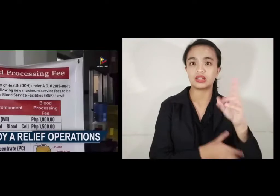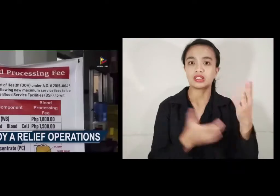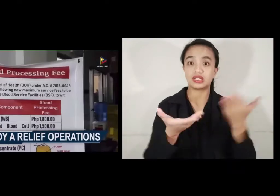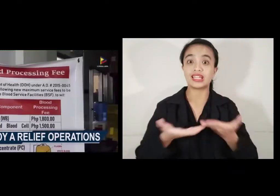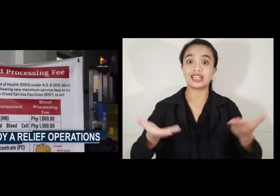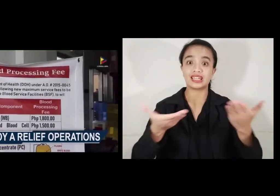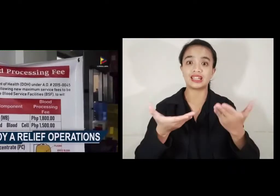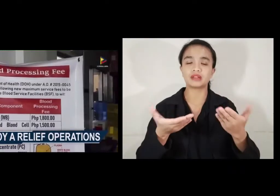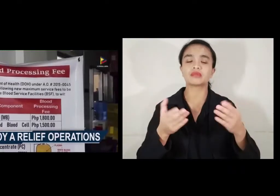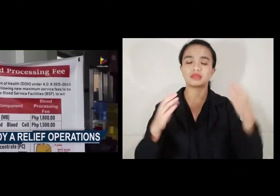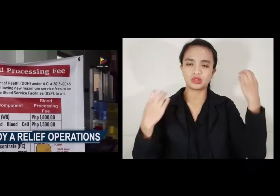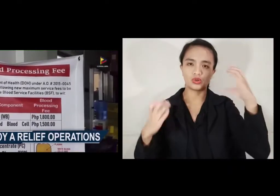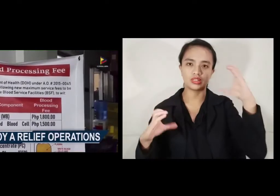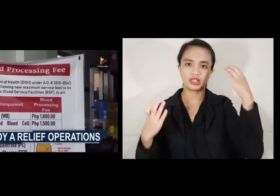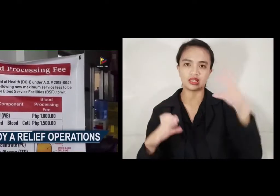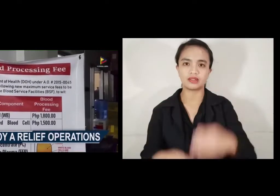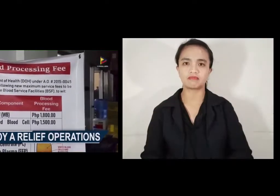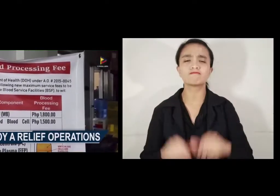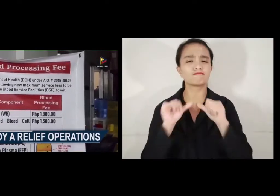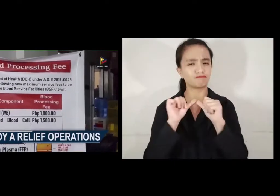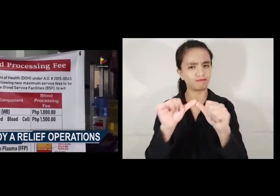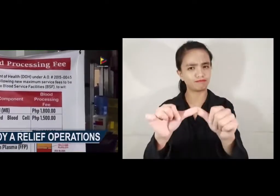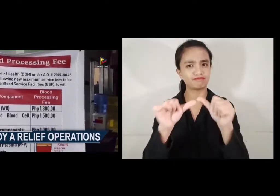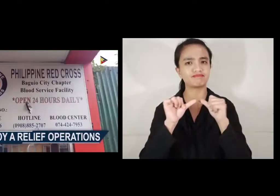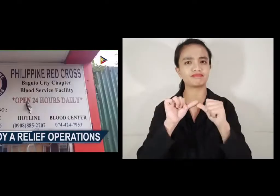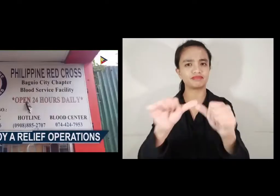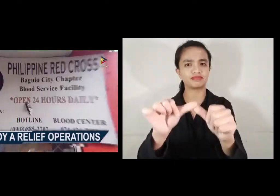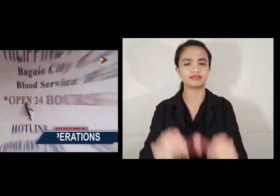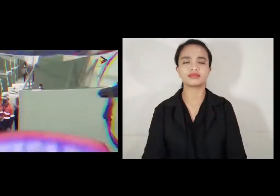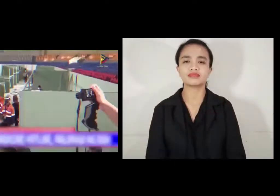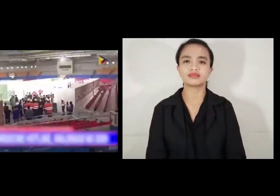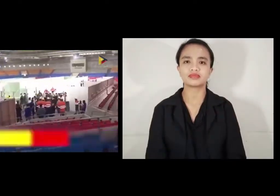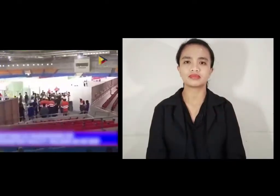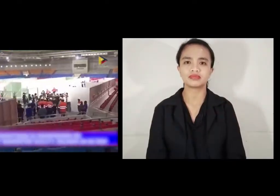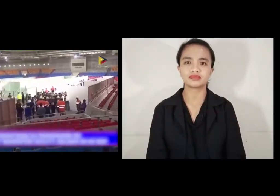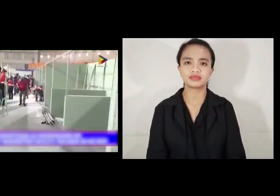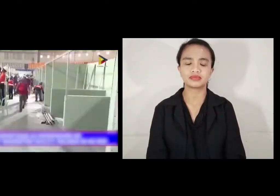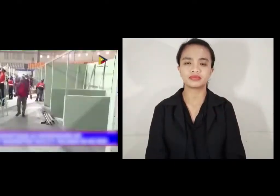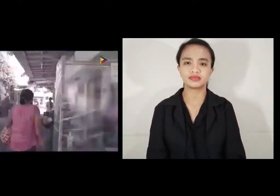krisis dito'y Region Cordillera agtultuloy.